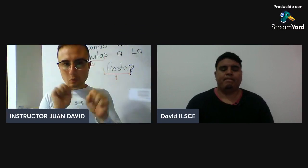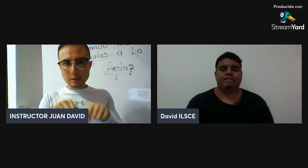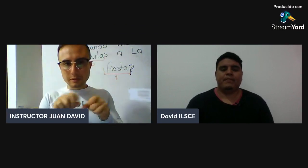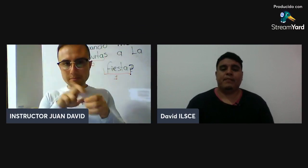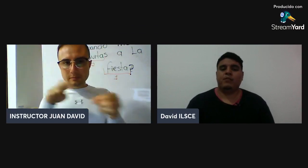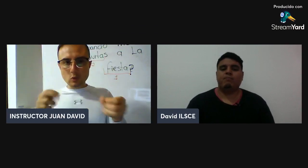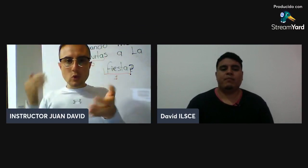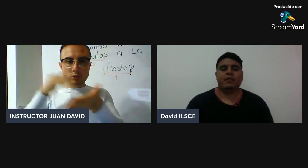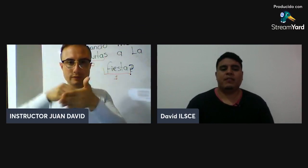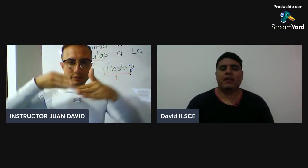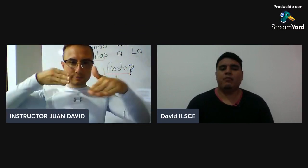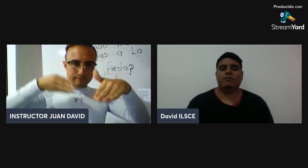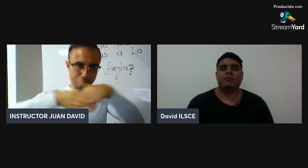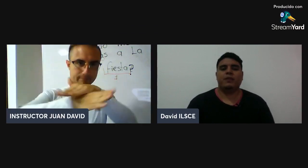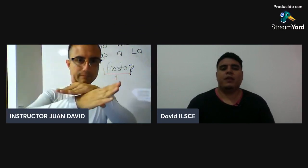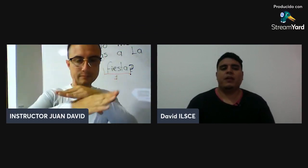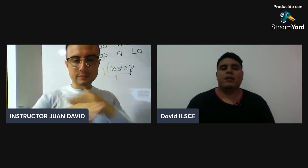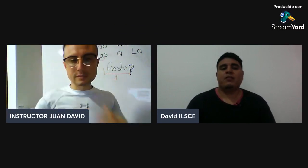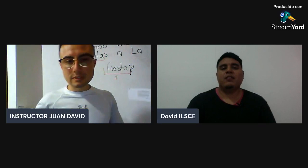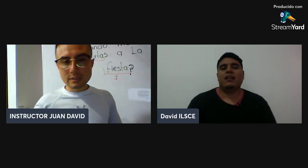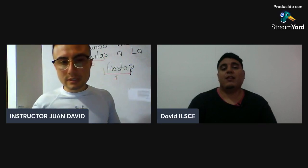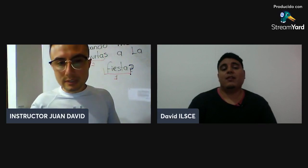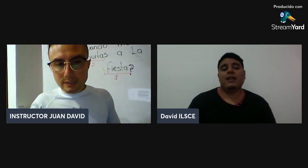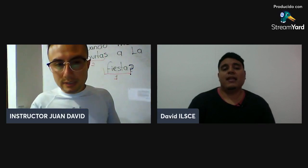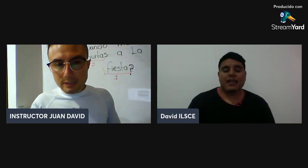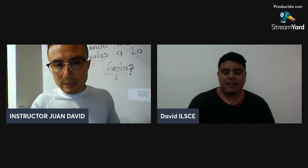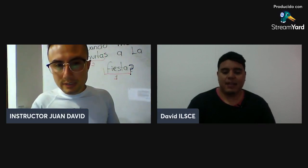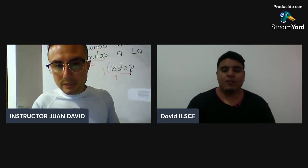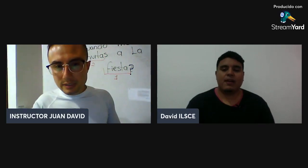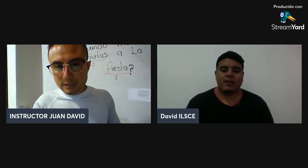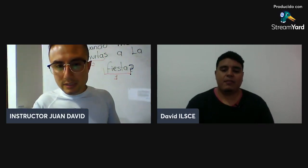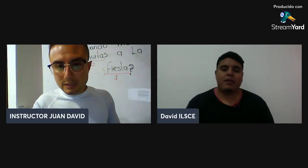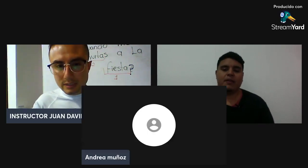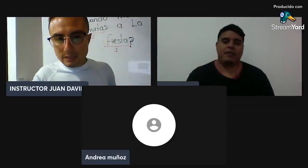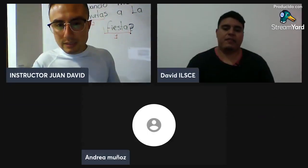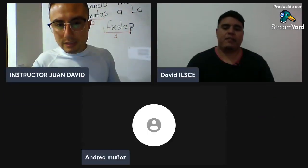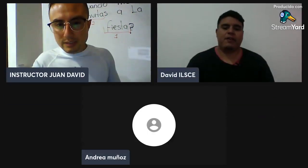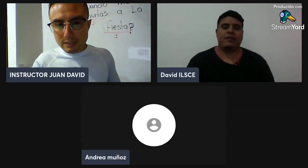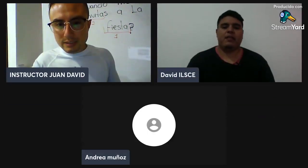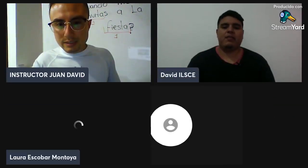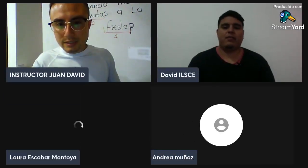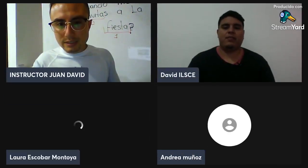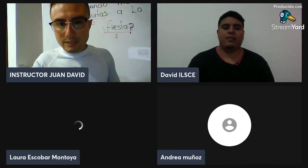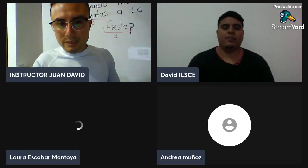no se salió entonces le va a tocar ingresar otra vez para ver si puede hacerlo